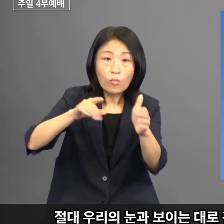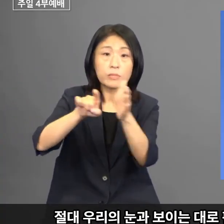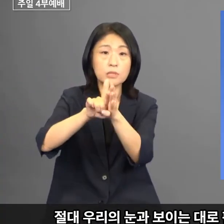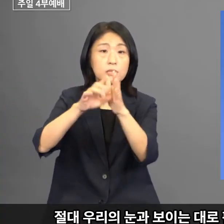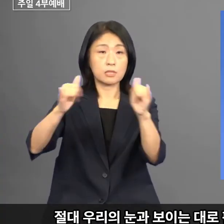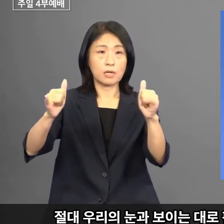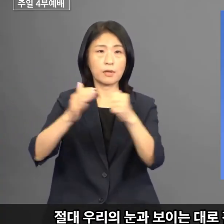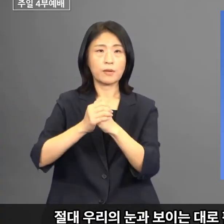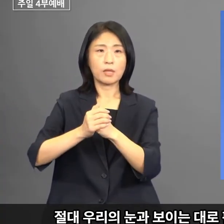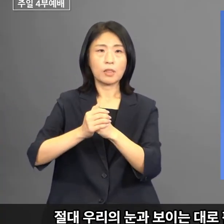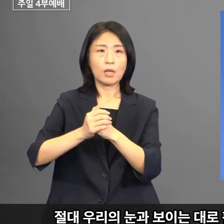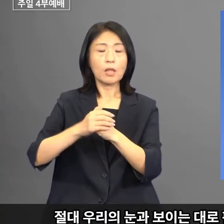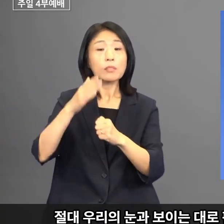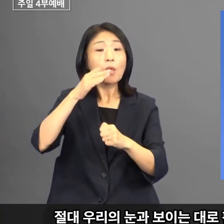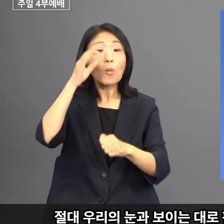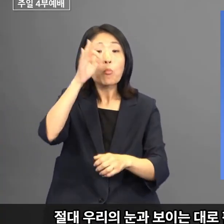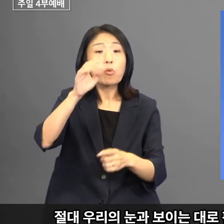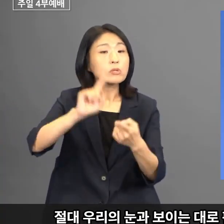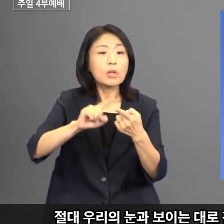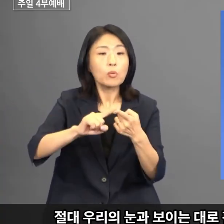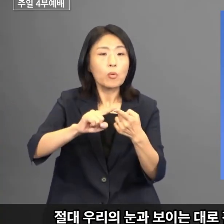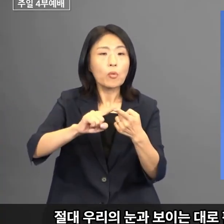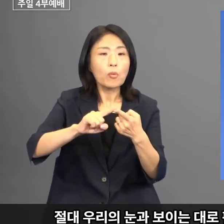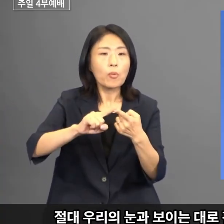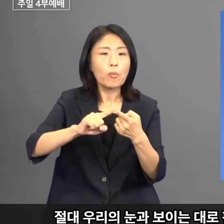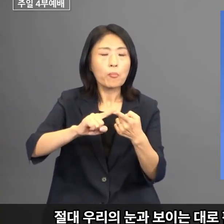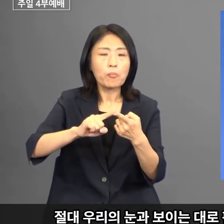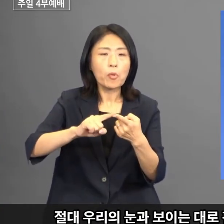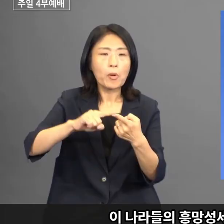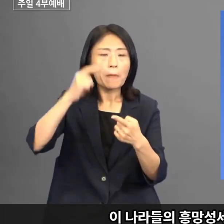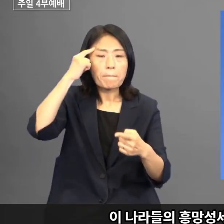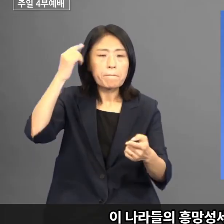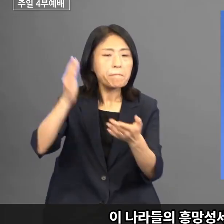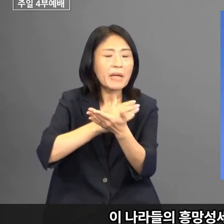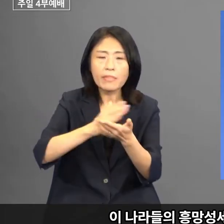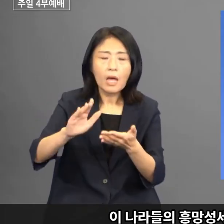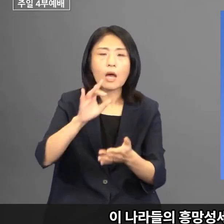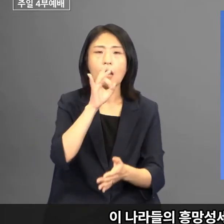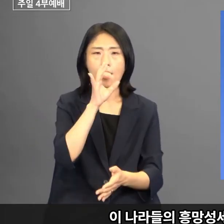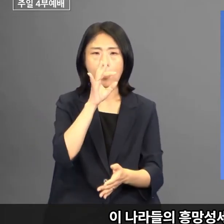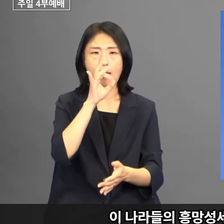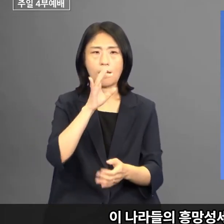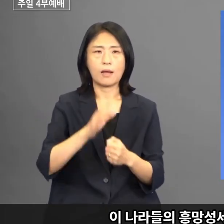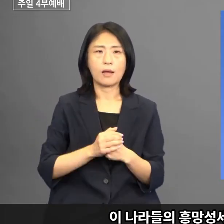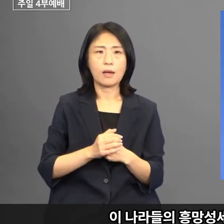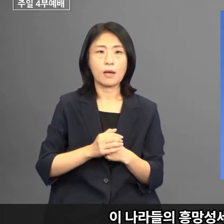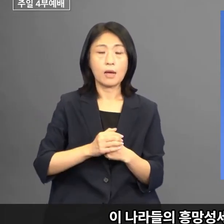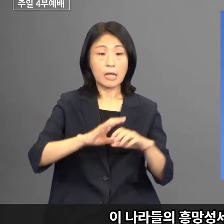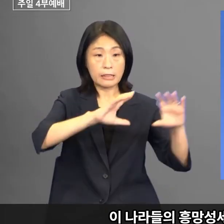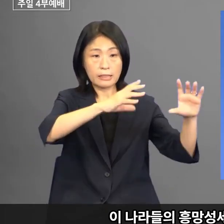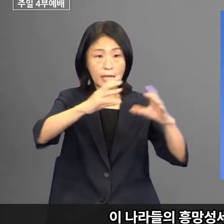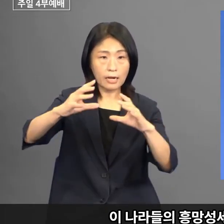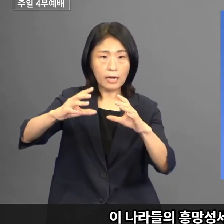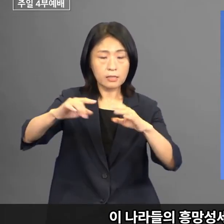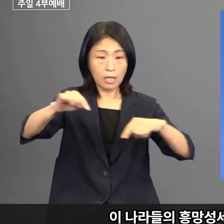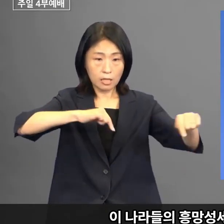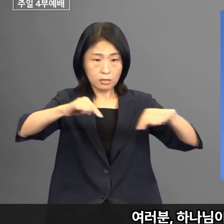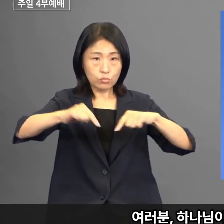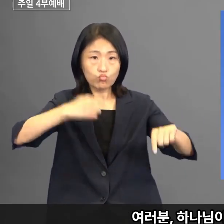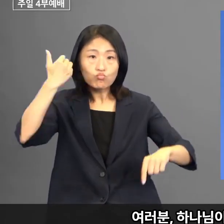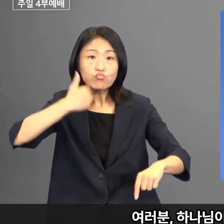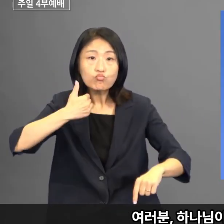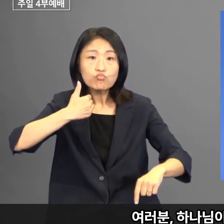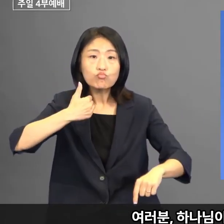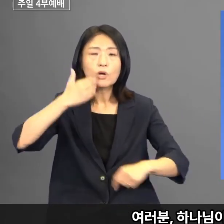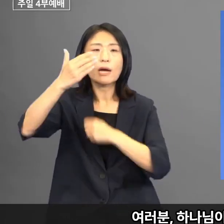우리의 눈과 보이는 대로 판단해서는 안 된다고 하는 것이죠. 이 나라들의 흥망성쇠를 누가 주관하십니까?